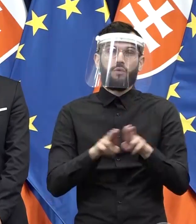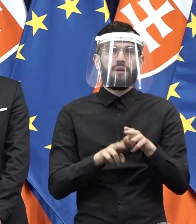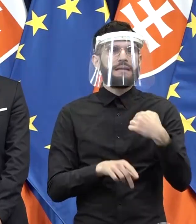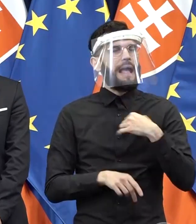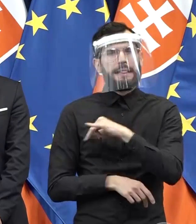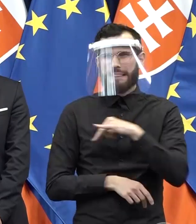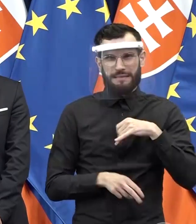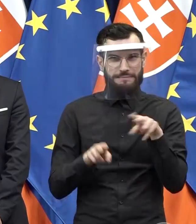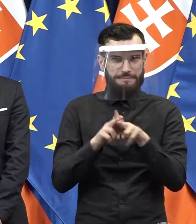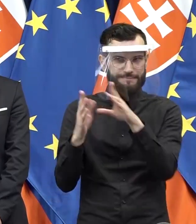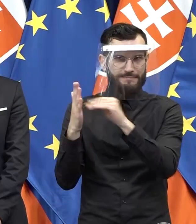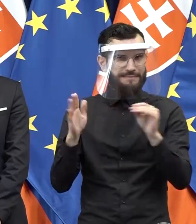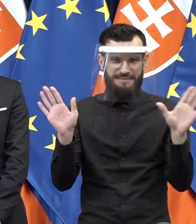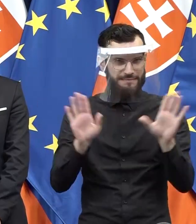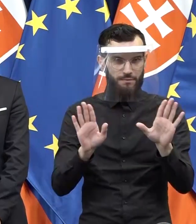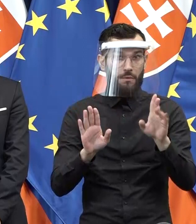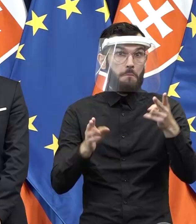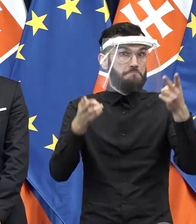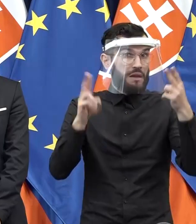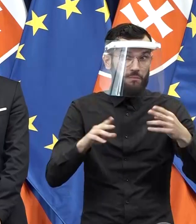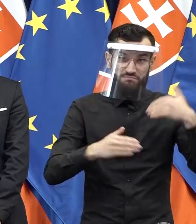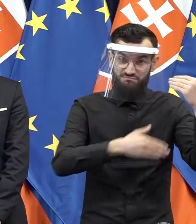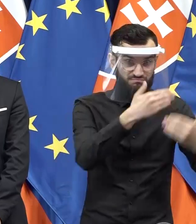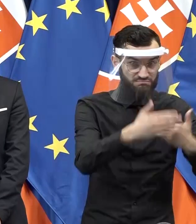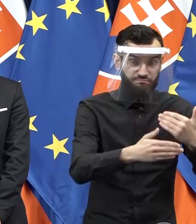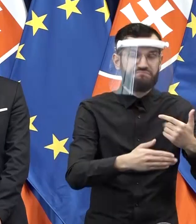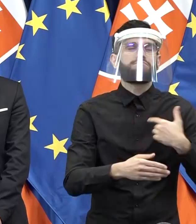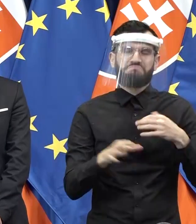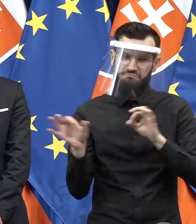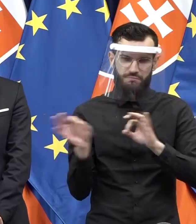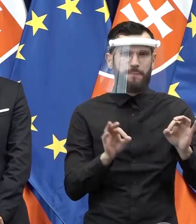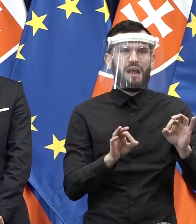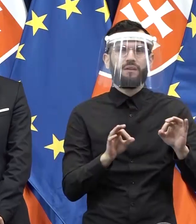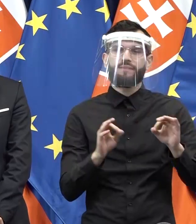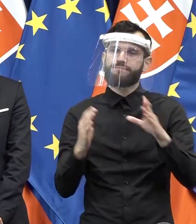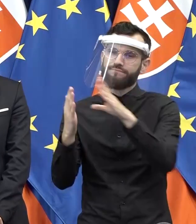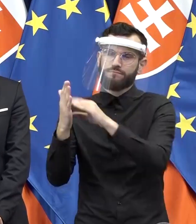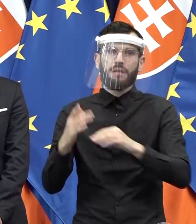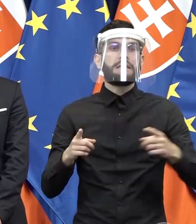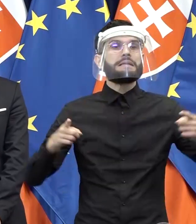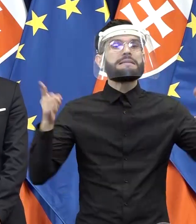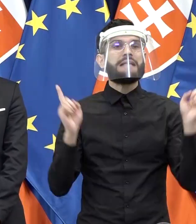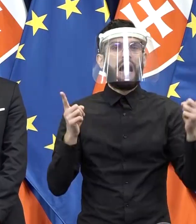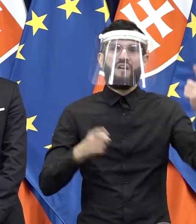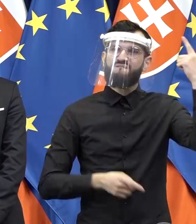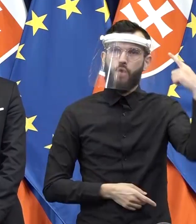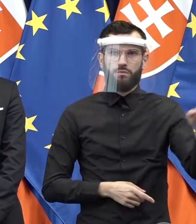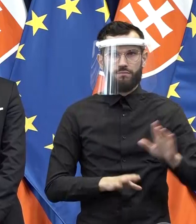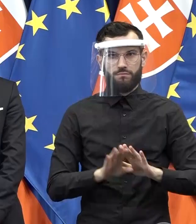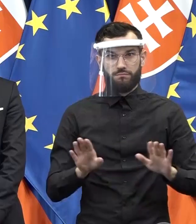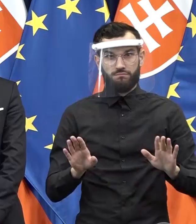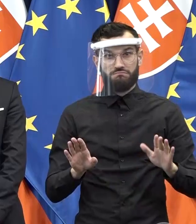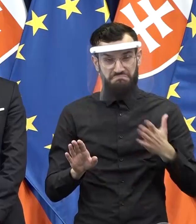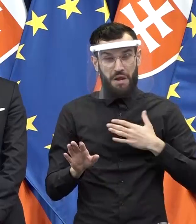nechceli by sme k tomu pristúpiť. Ak sa inak nebude dať, sme pripravení prijať aj zákaz vychádzania pre konkrétne